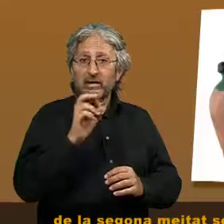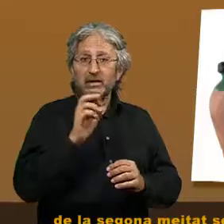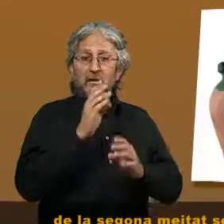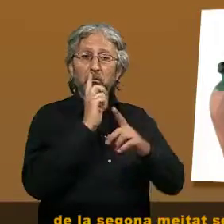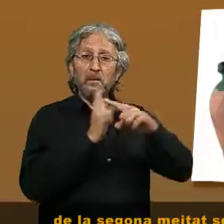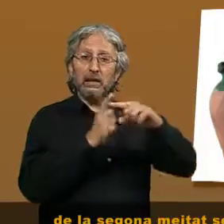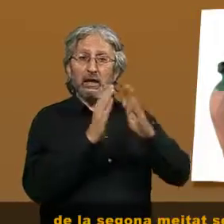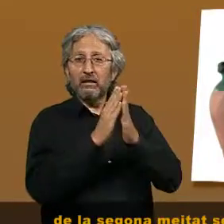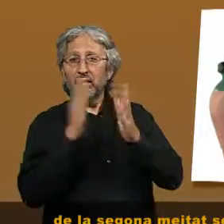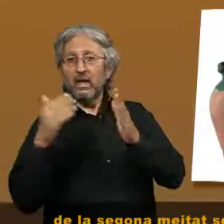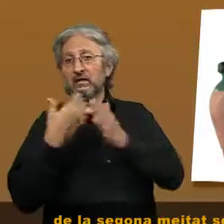i procedent d'Esparreguera.